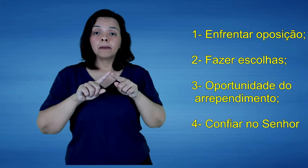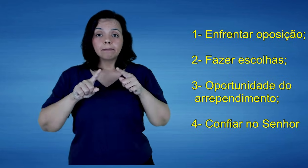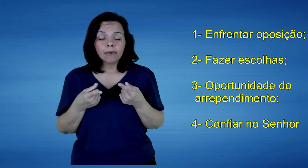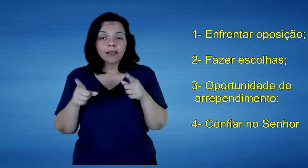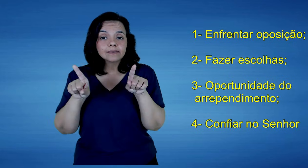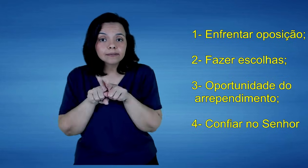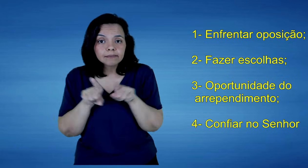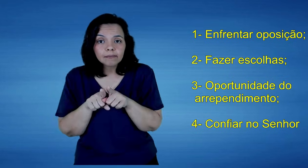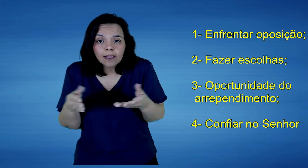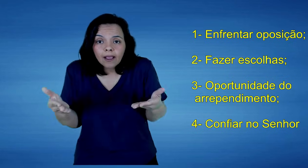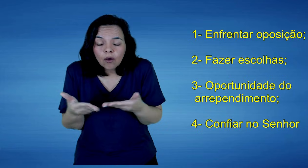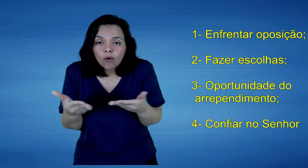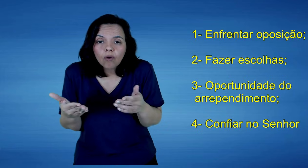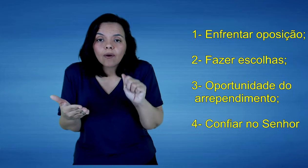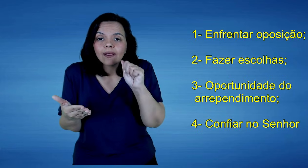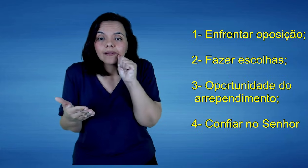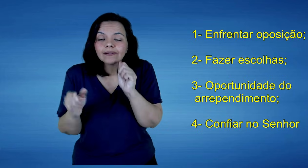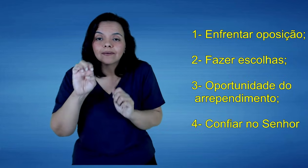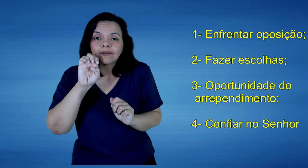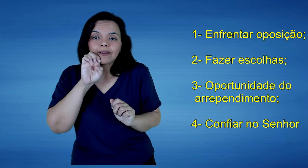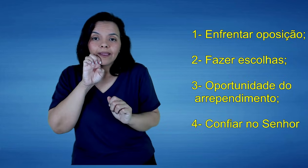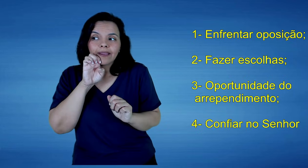muita tristeza daquela primeira perspectiva.